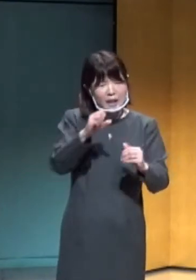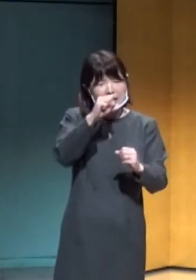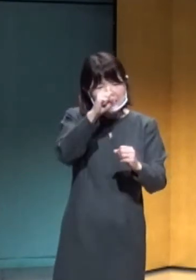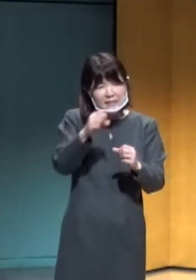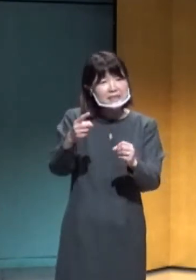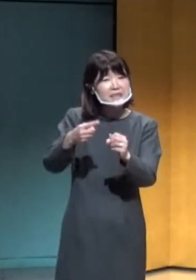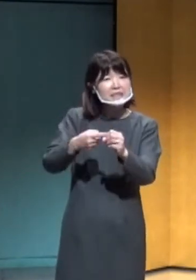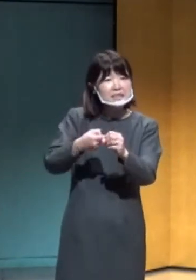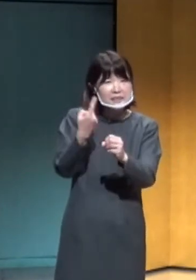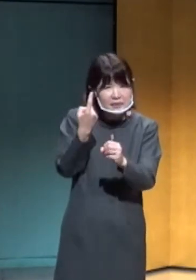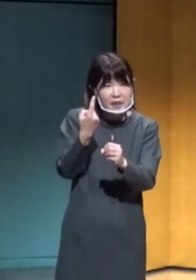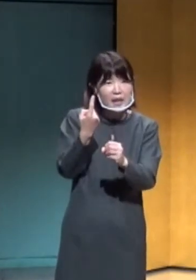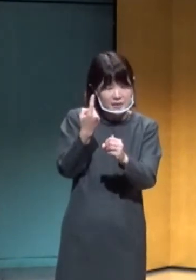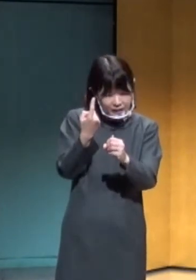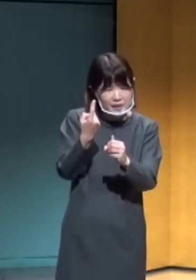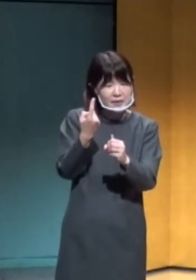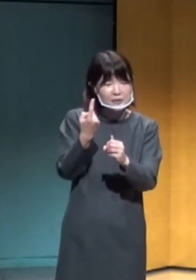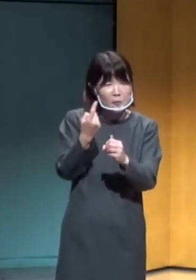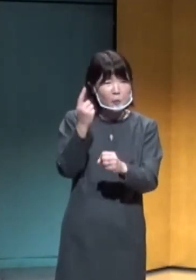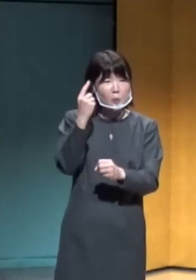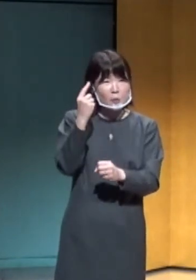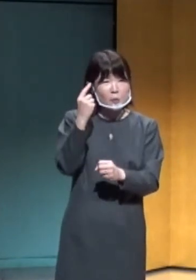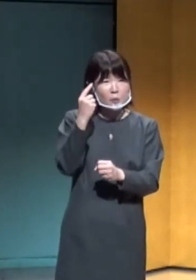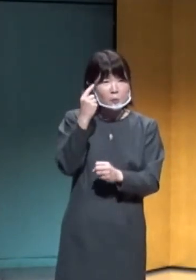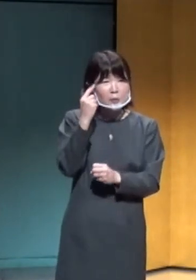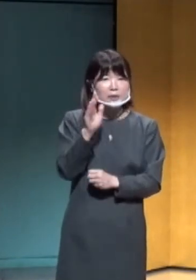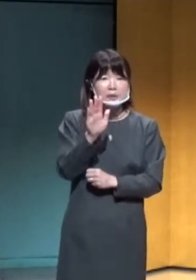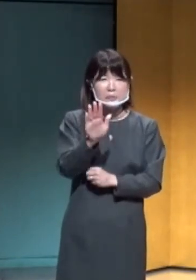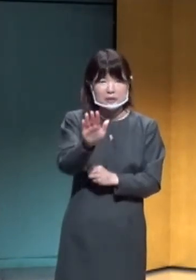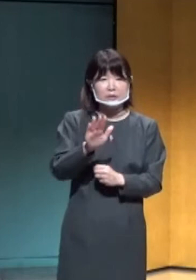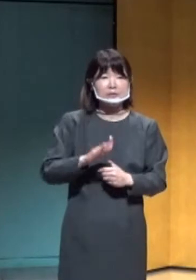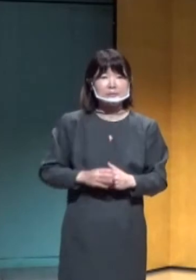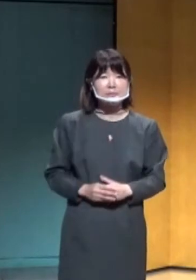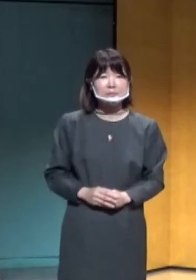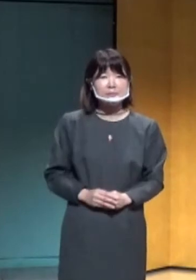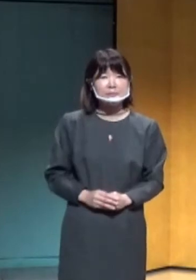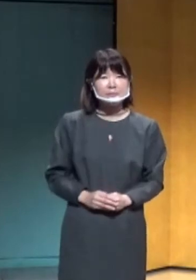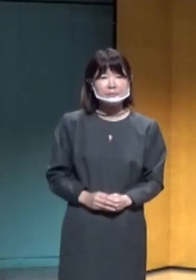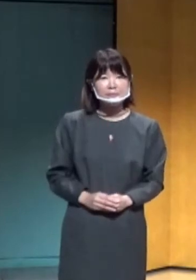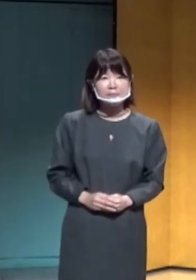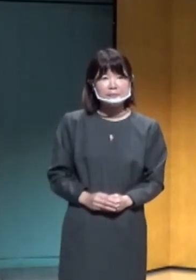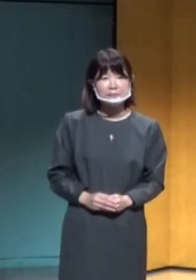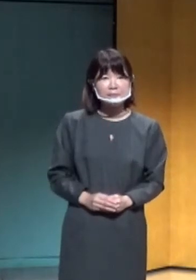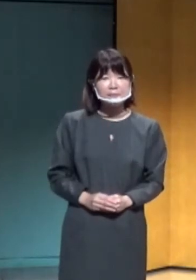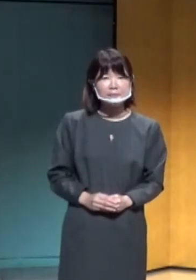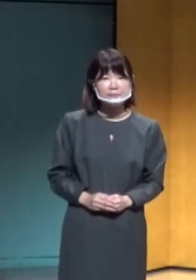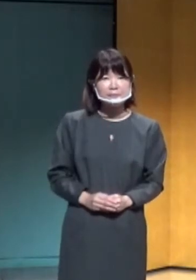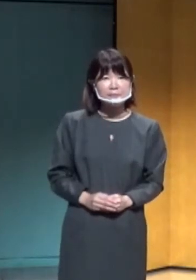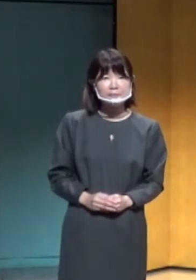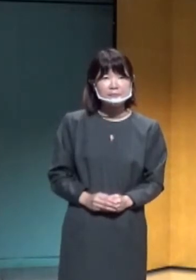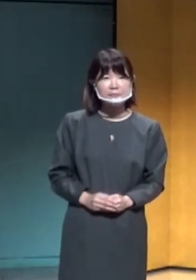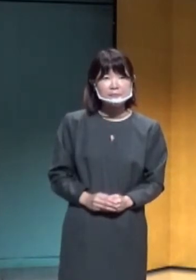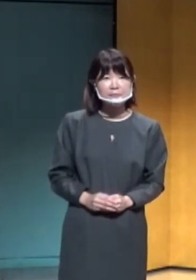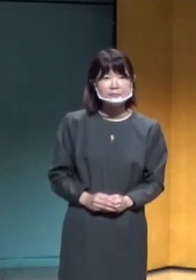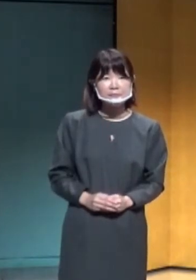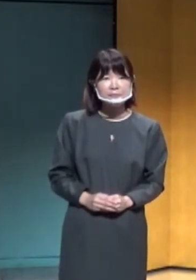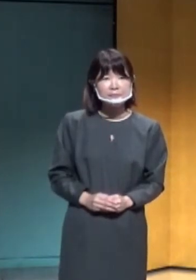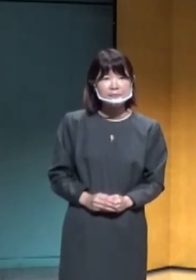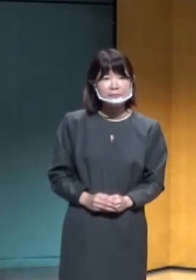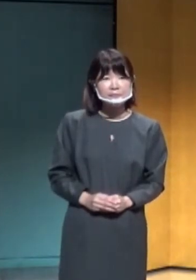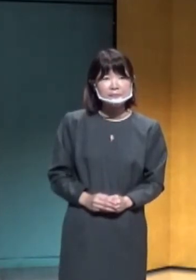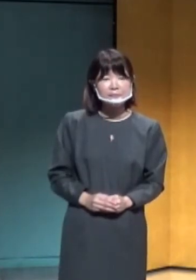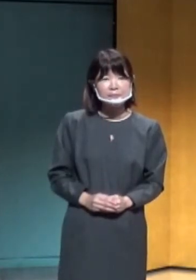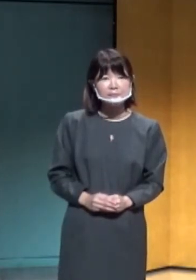大事な、意義のある合宿交換会であろうというふうに思っております。それ